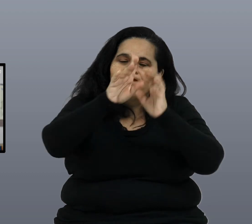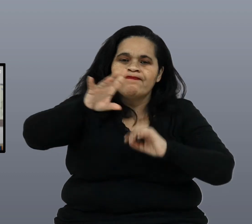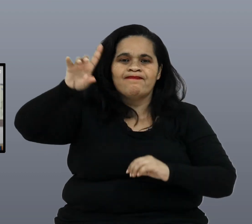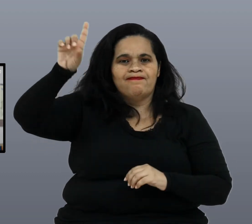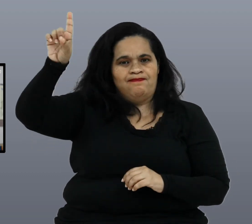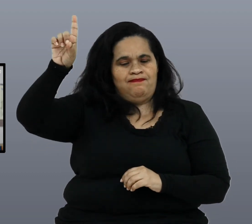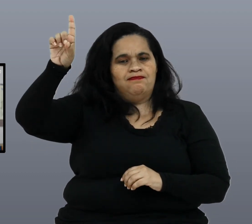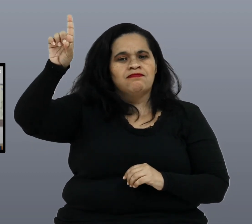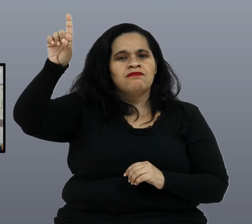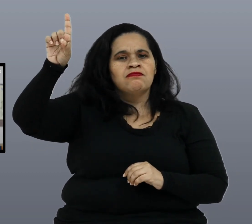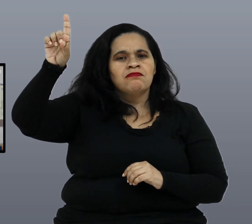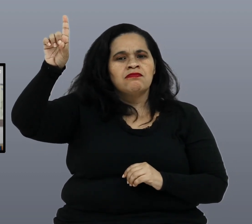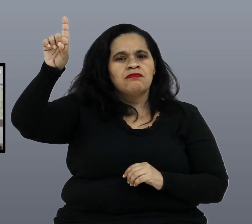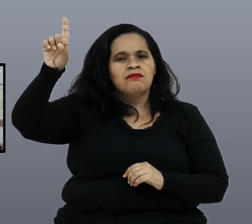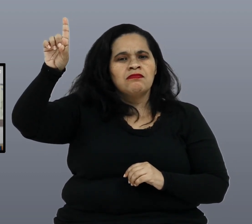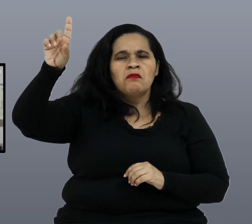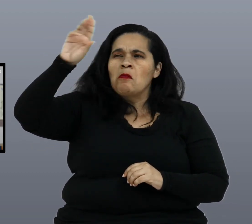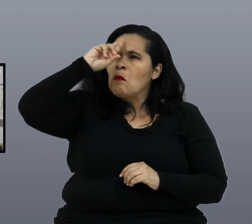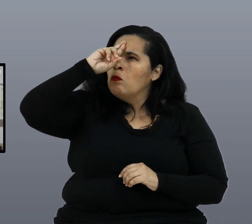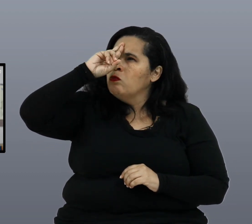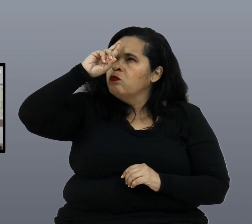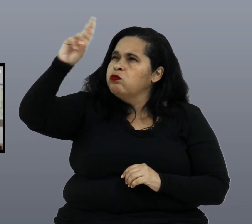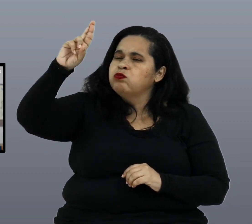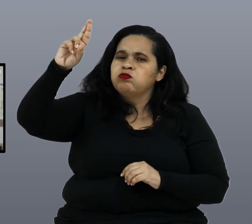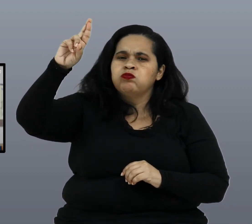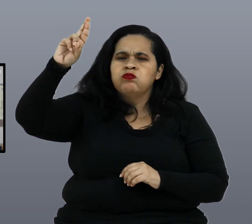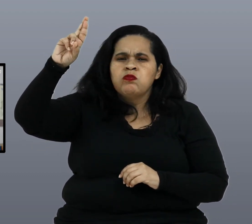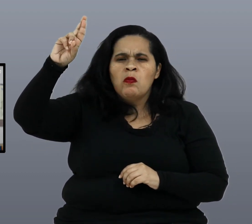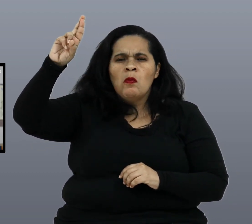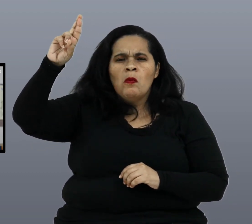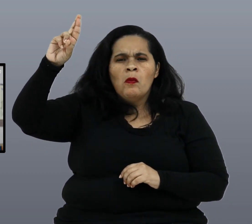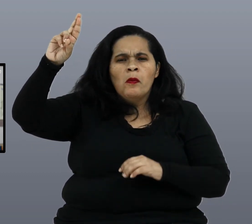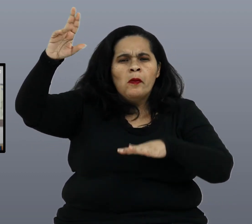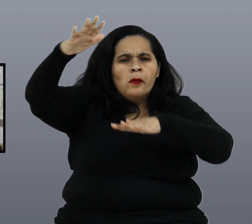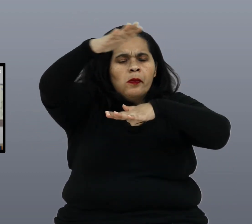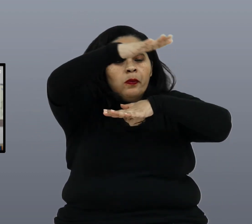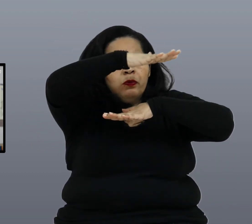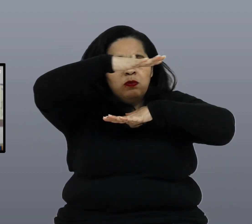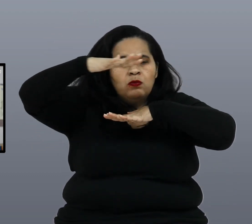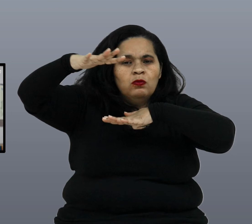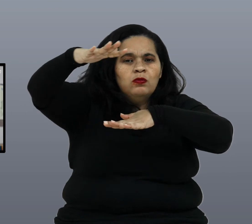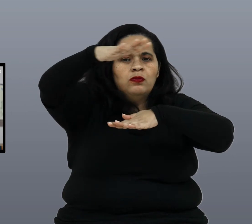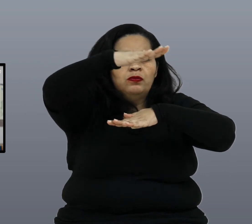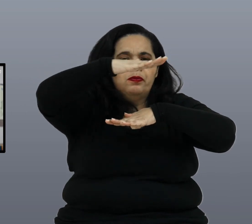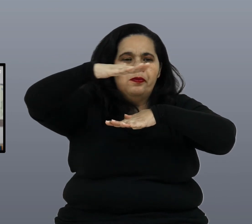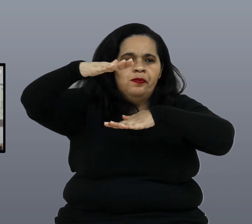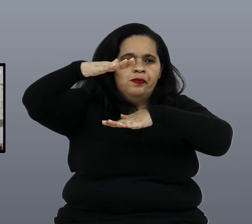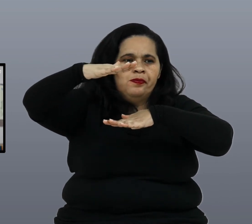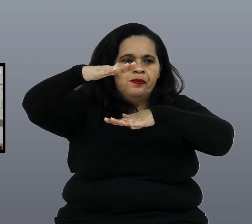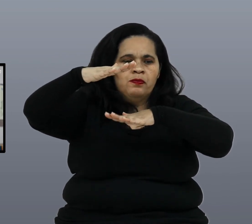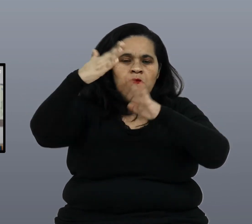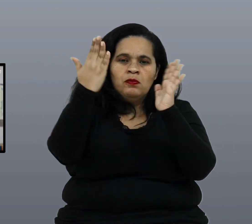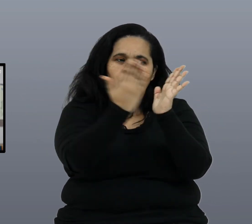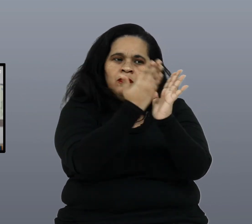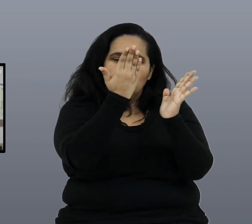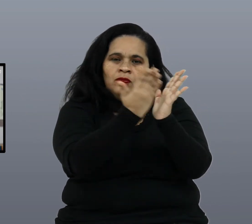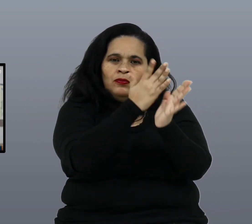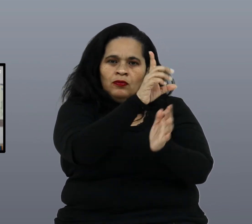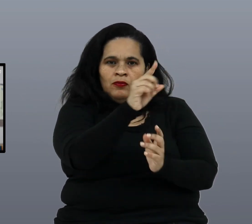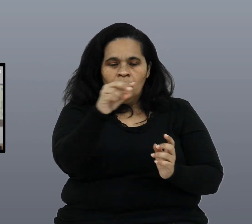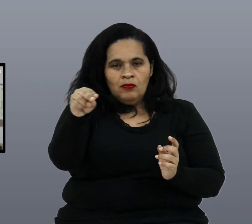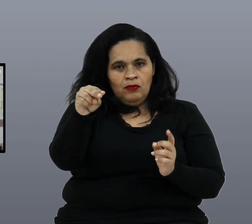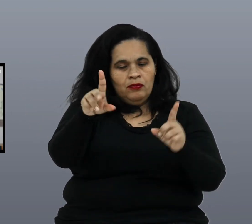é o Senhor soberano sobre toda a história da humanidade. O livro de Daniel, assim como o livro